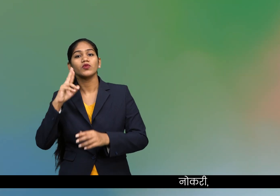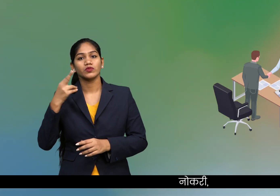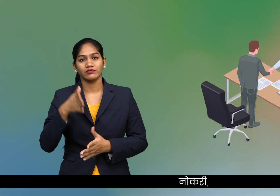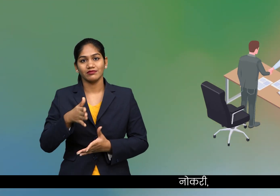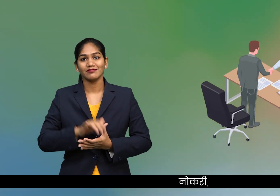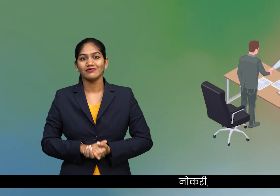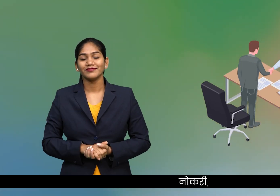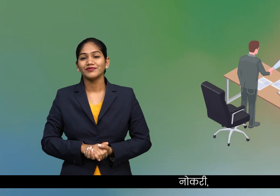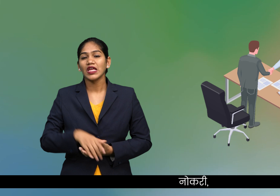नोकरी,